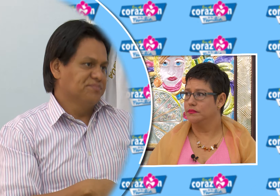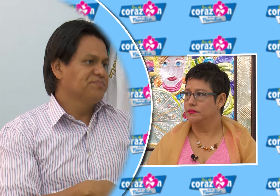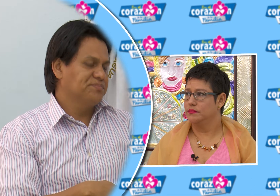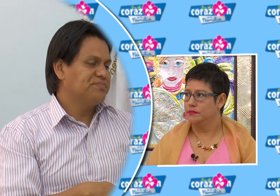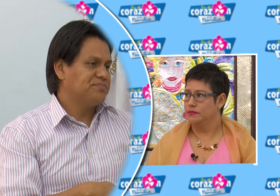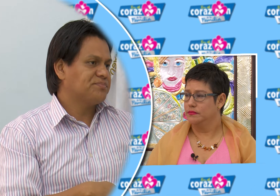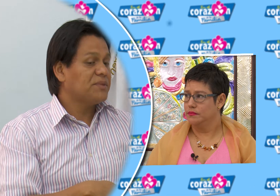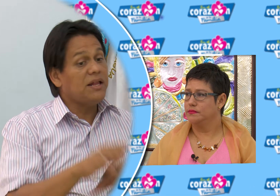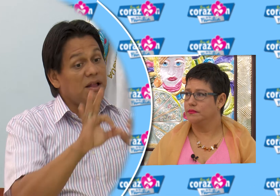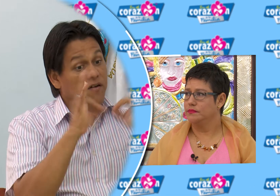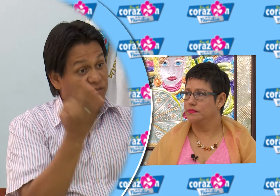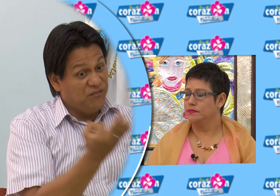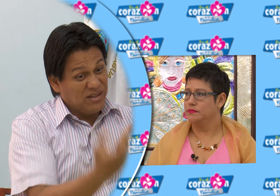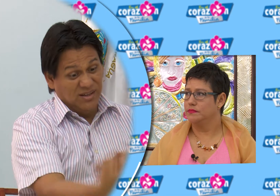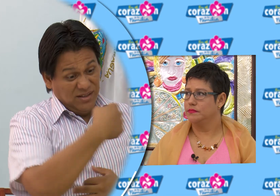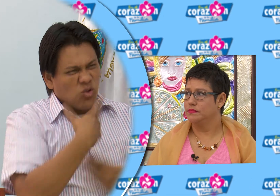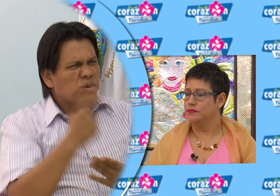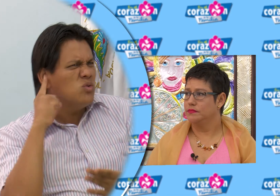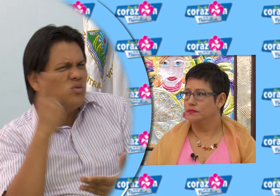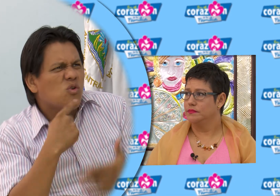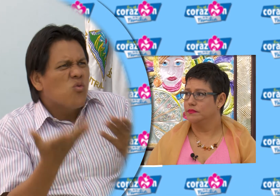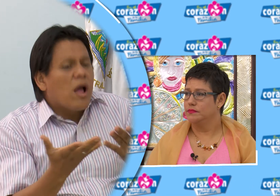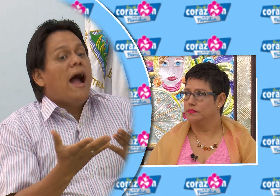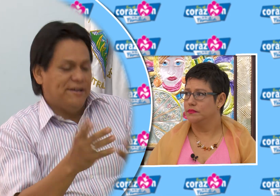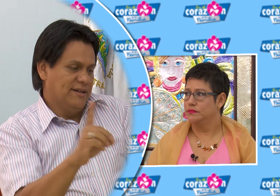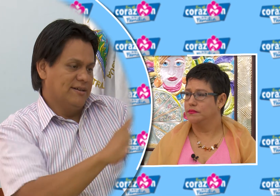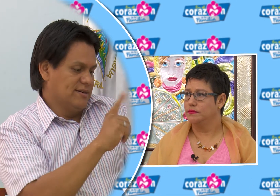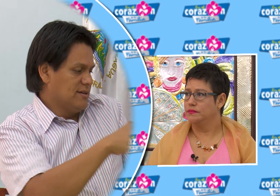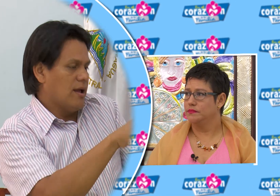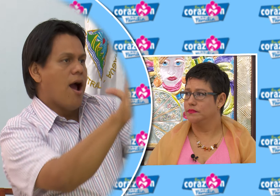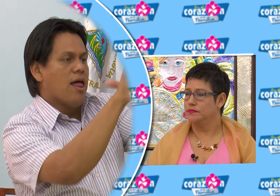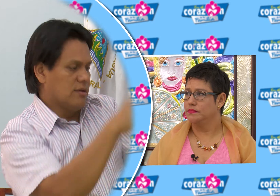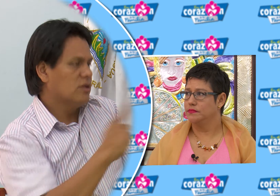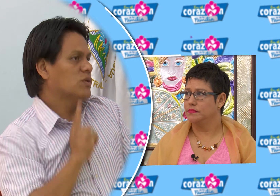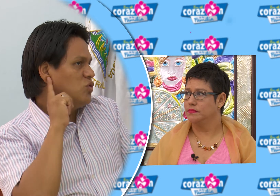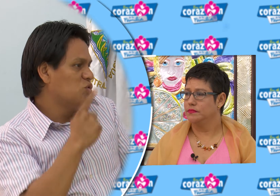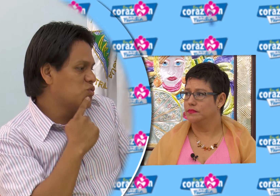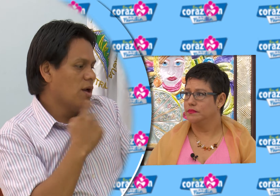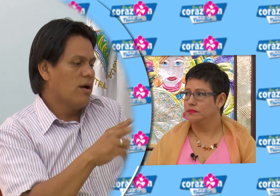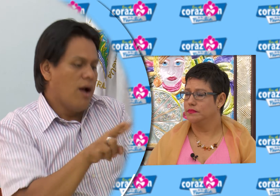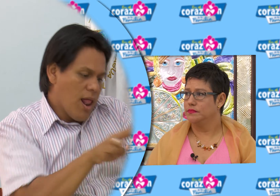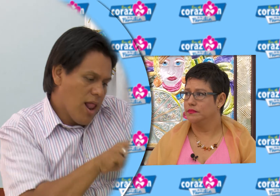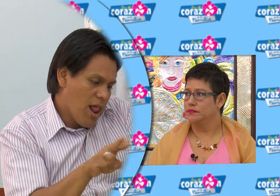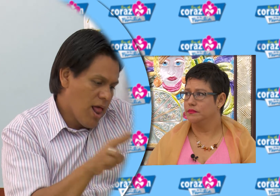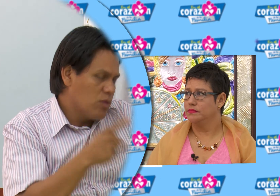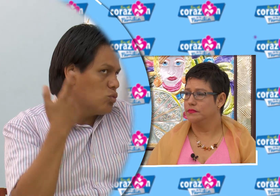entender a través de señas, pero los intérpretes hacen voces. Y, por ejemplo, en el caso de el conocimiento, por